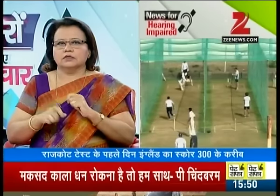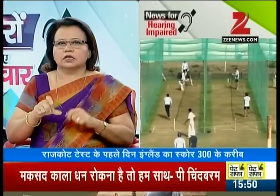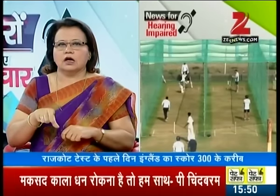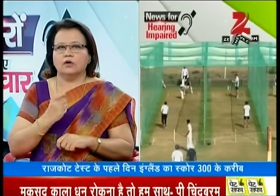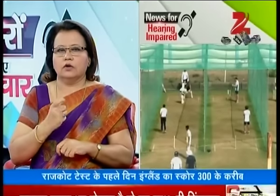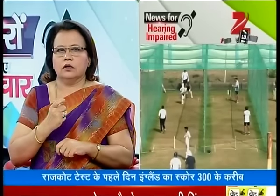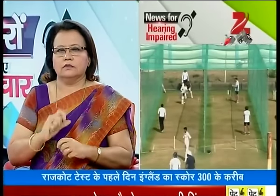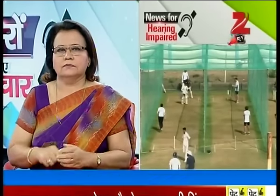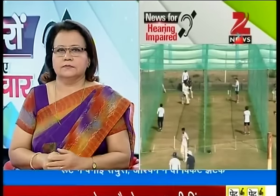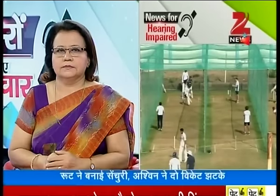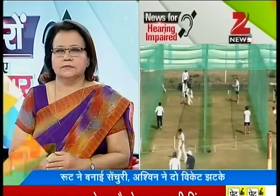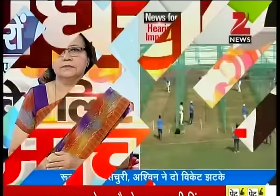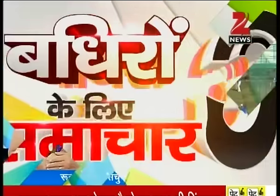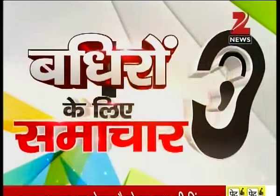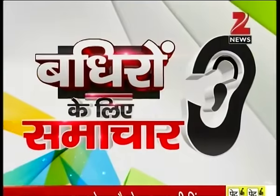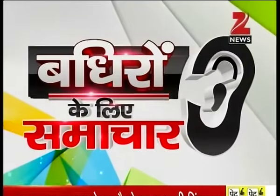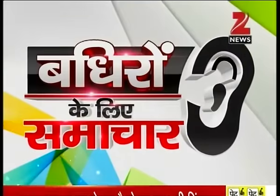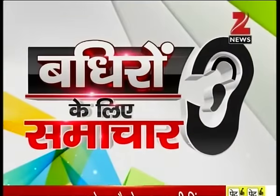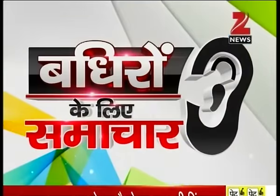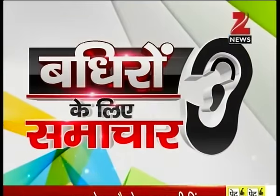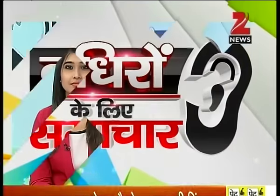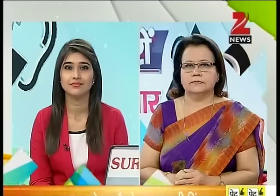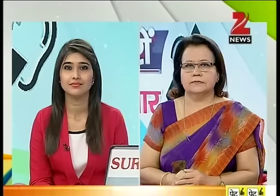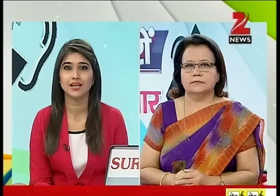बल्लेबाजों को आउट कर दिया।